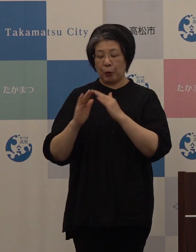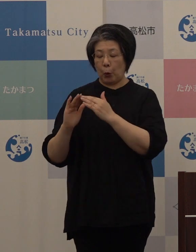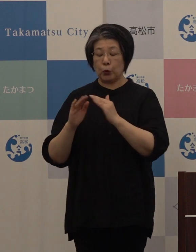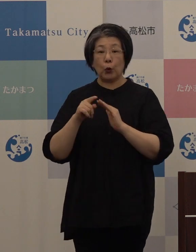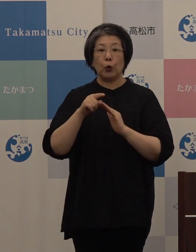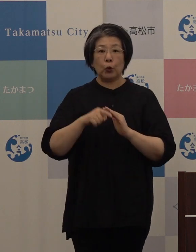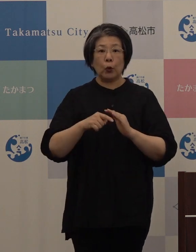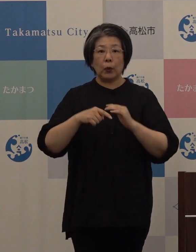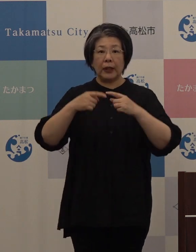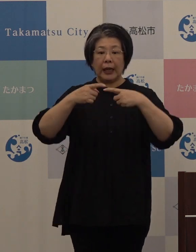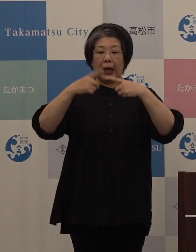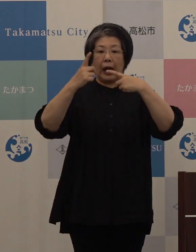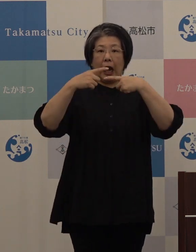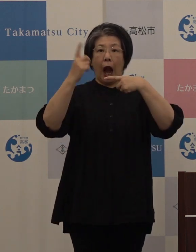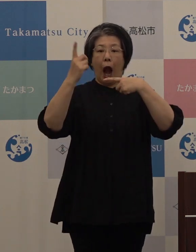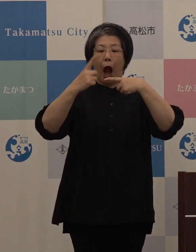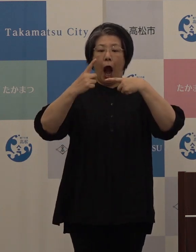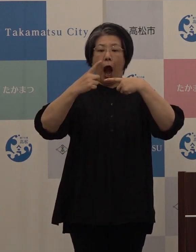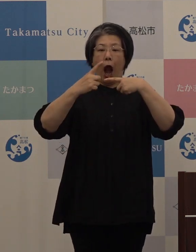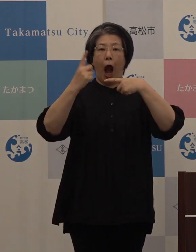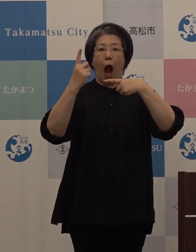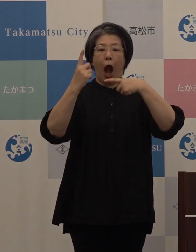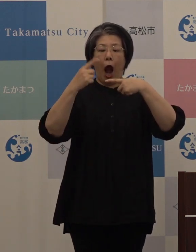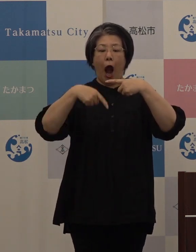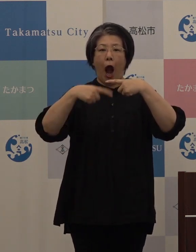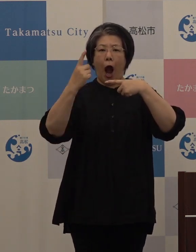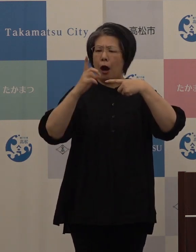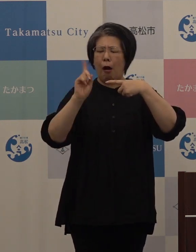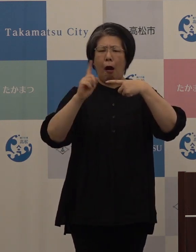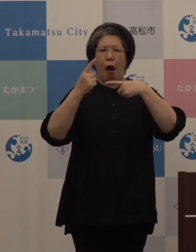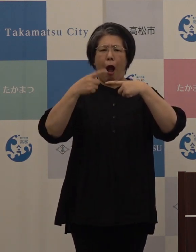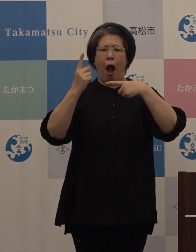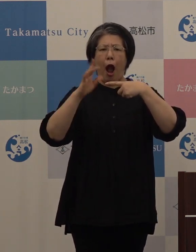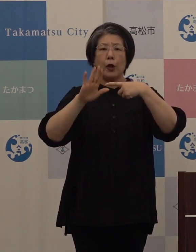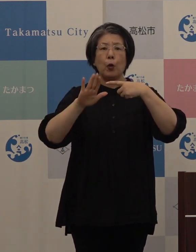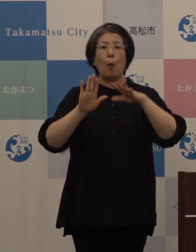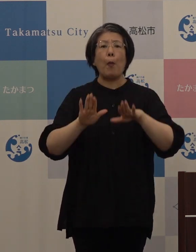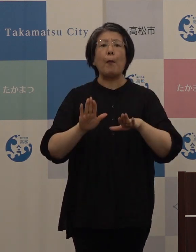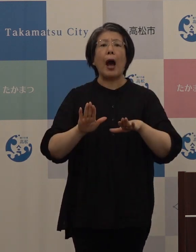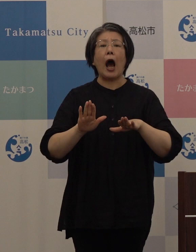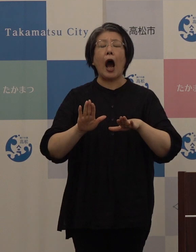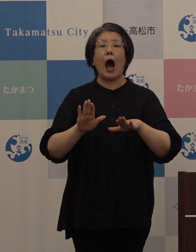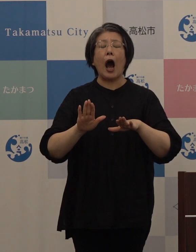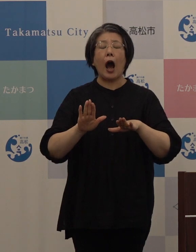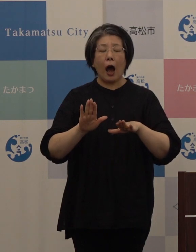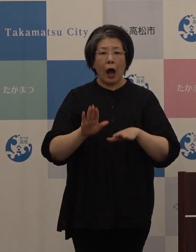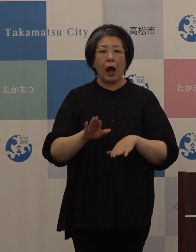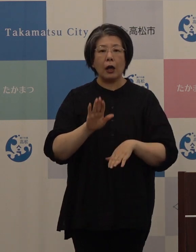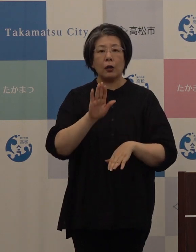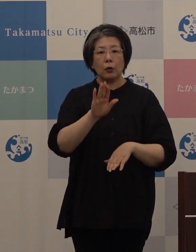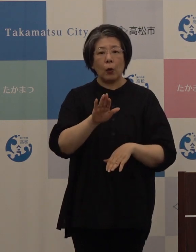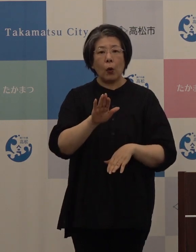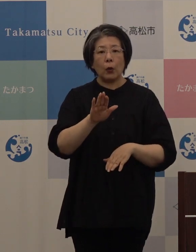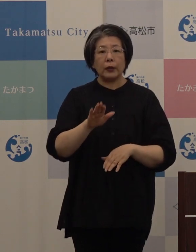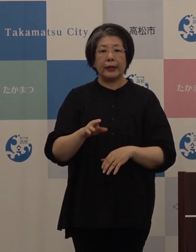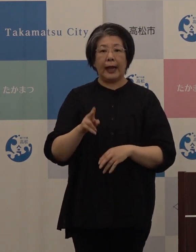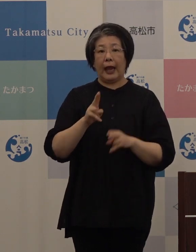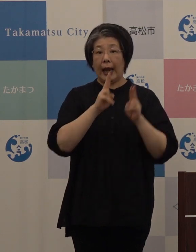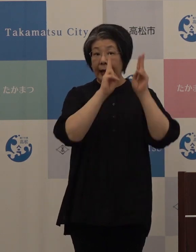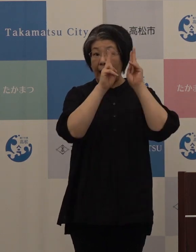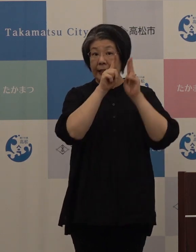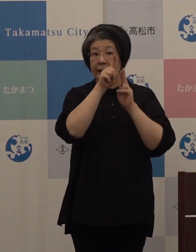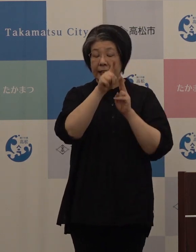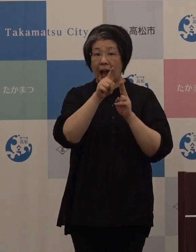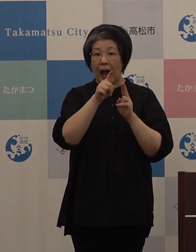機が降りないという事案が発生いたしまして、21日に、琴電の方が会社の方で記者会見を開きました